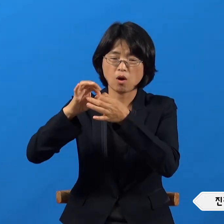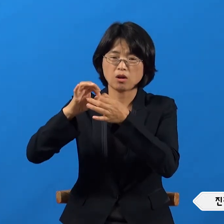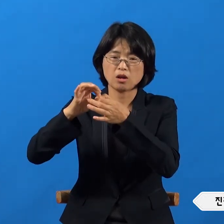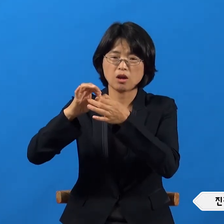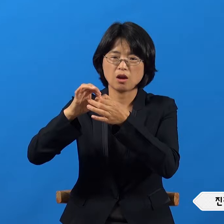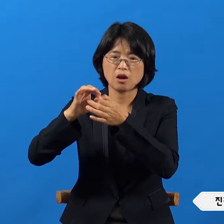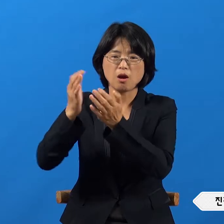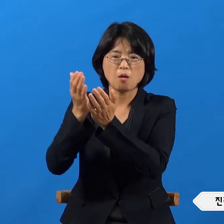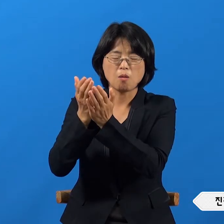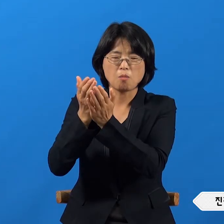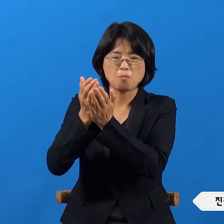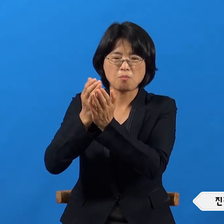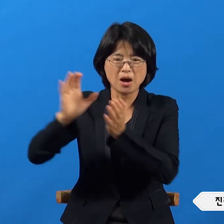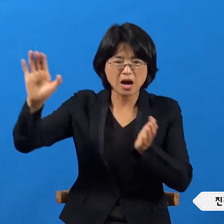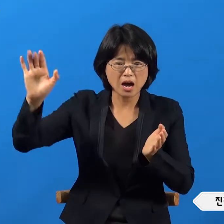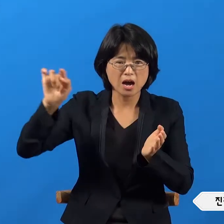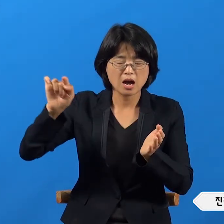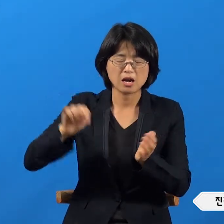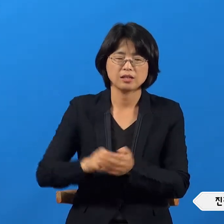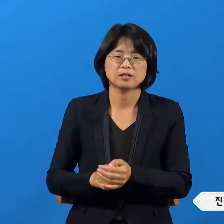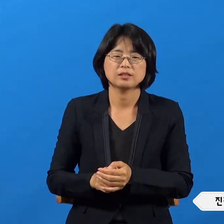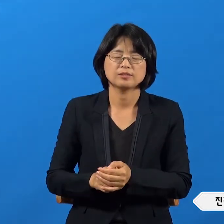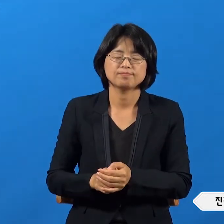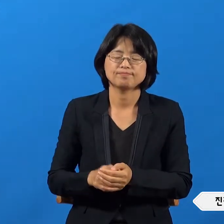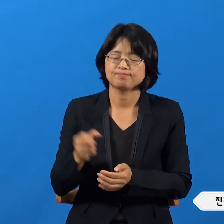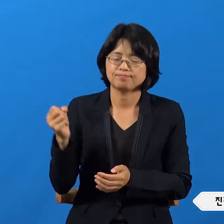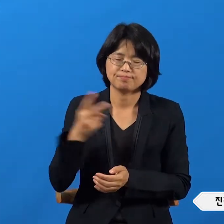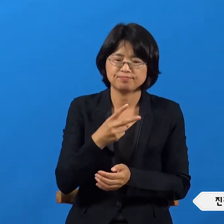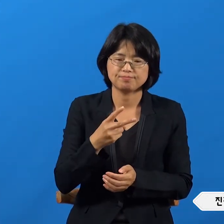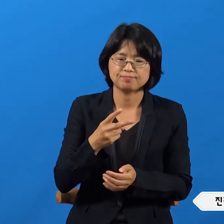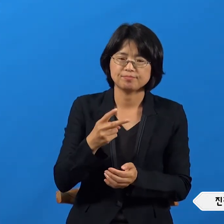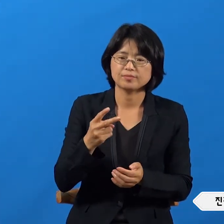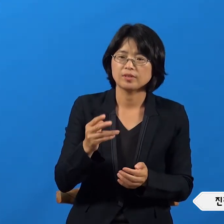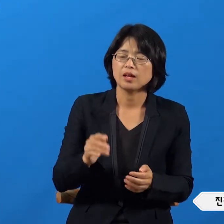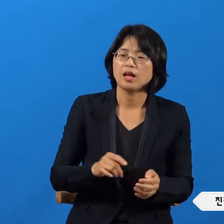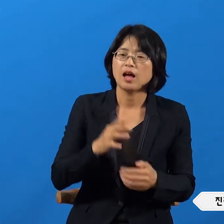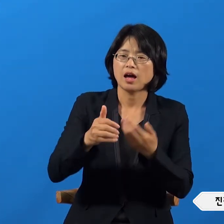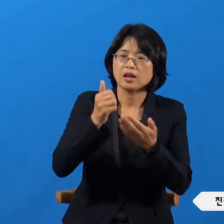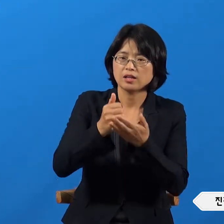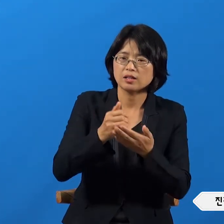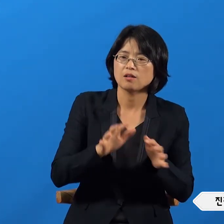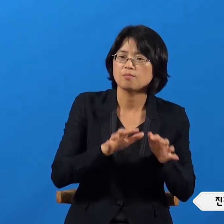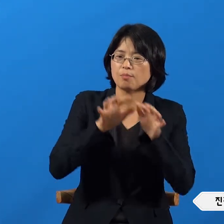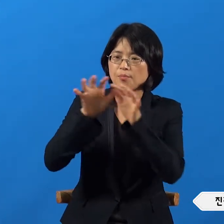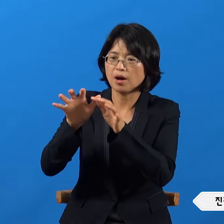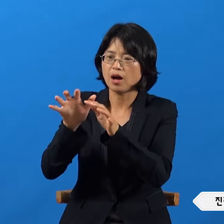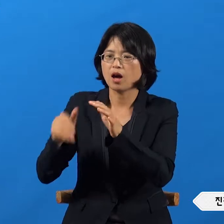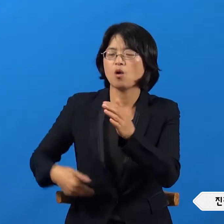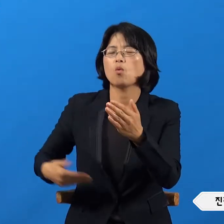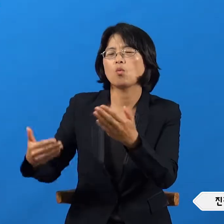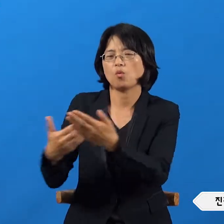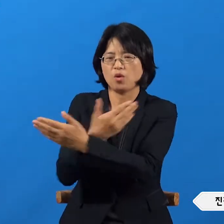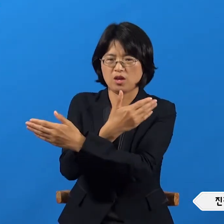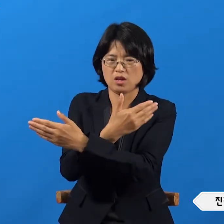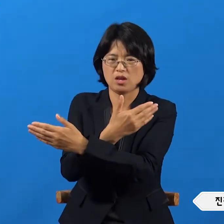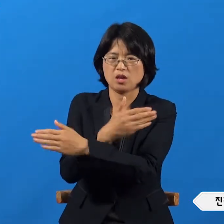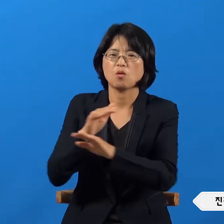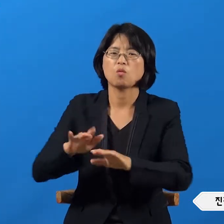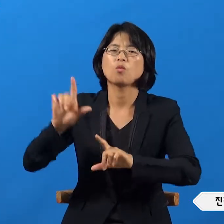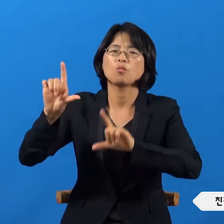회개함으로 새로운 관계를 맞이하는 장면을 말씀하고 있습니다. 7절 말씀 보세요.